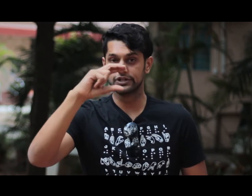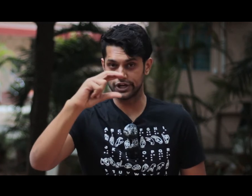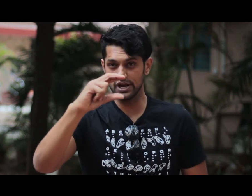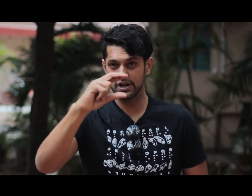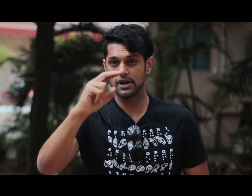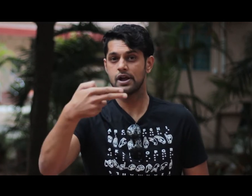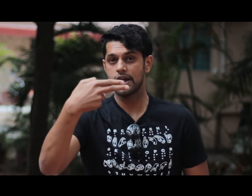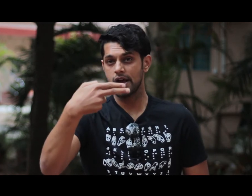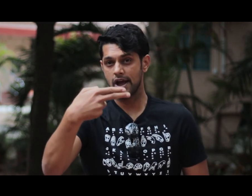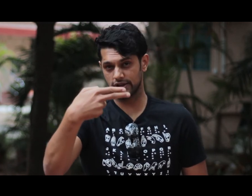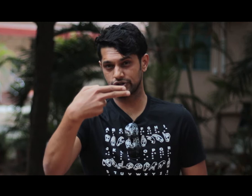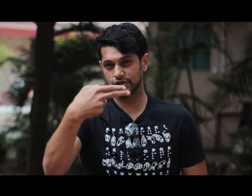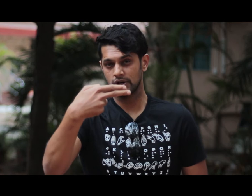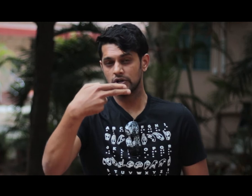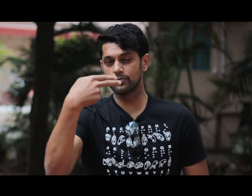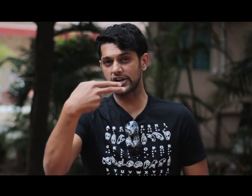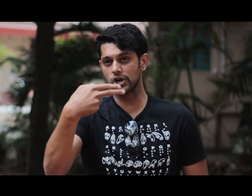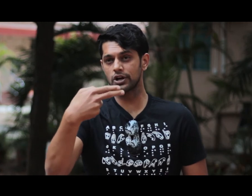ಜಿ ಹೆಚ್. ಸೊ ಮೇಕ್ ಶೋರ್